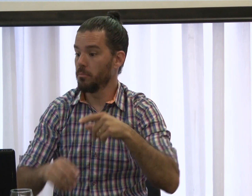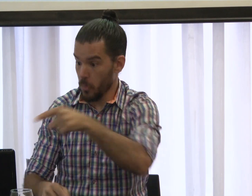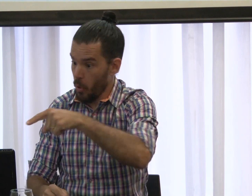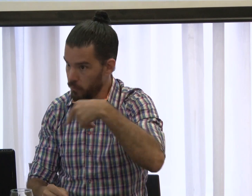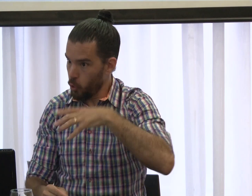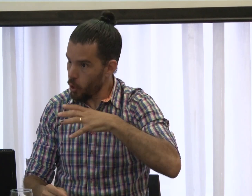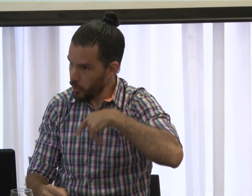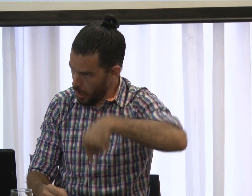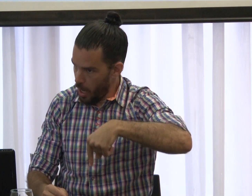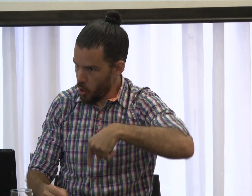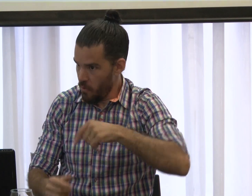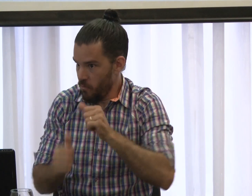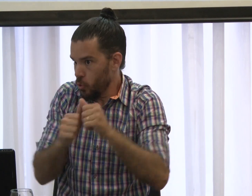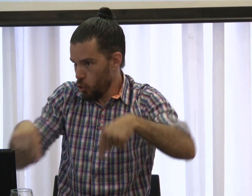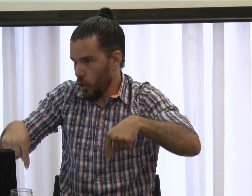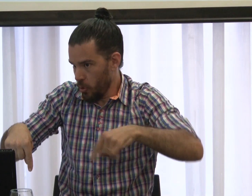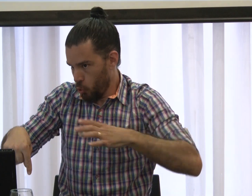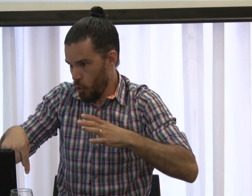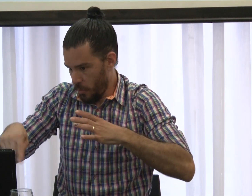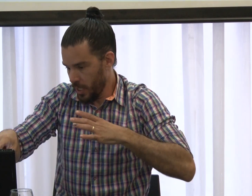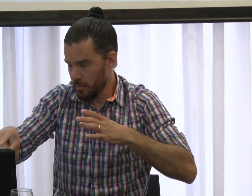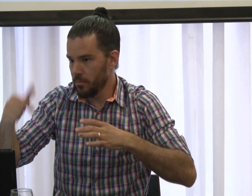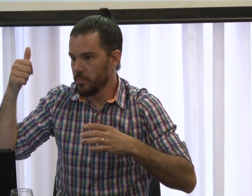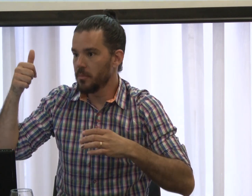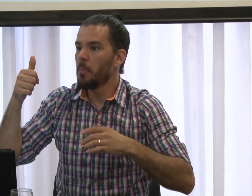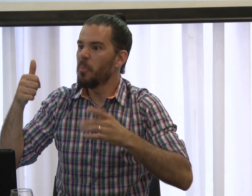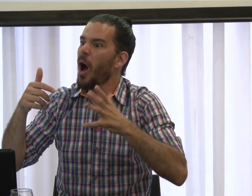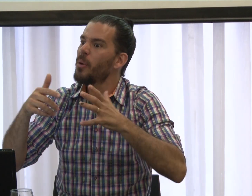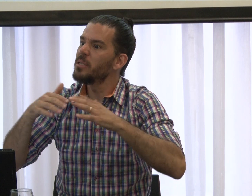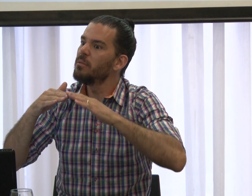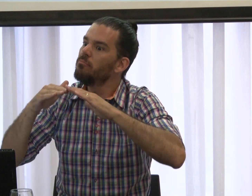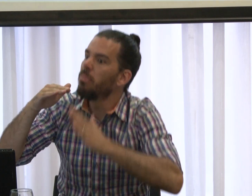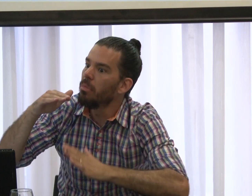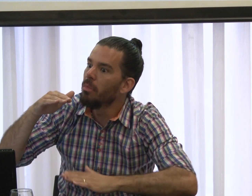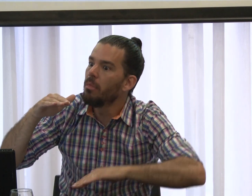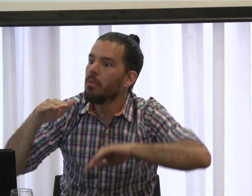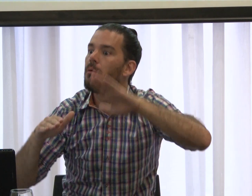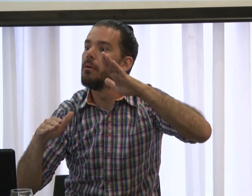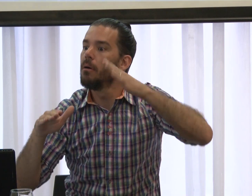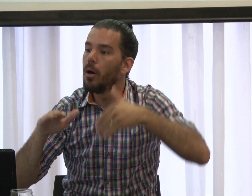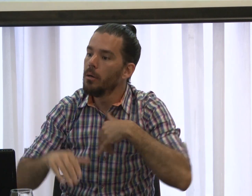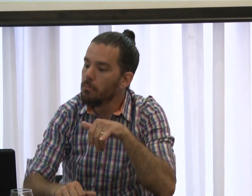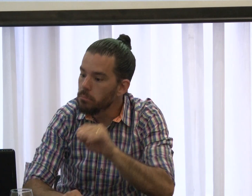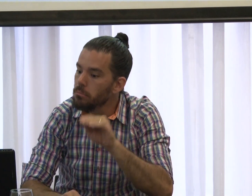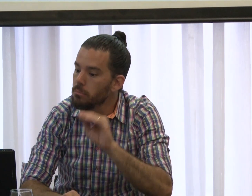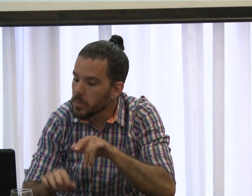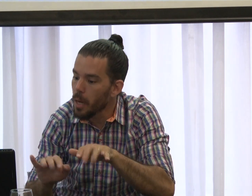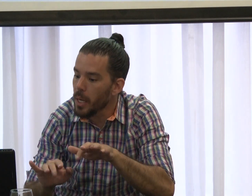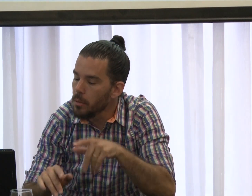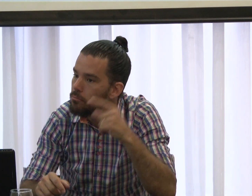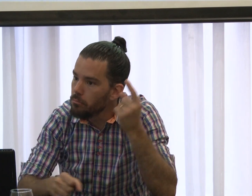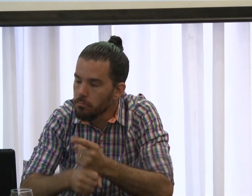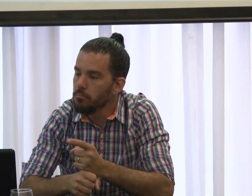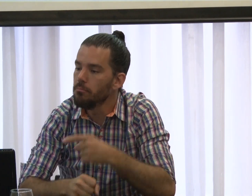comunicar y ponerme de acuerdo y todavía se utiliza este recurso. Pero también tiene idas y